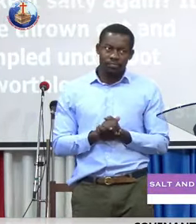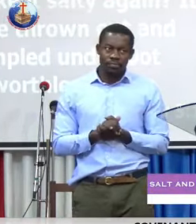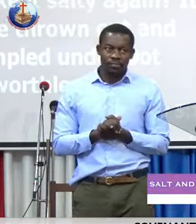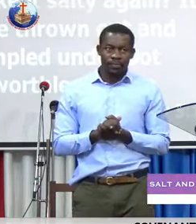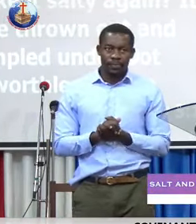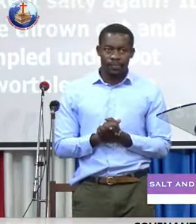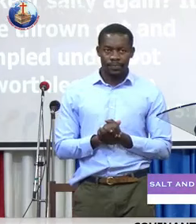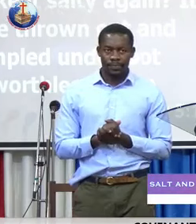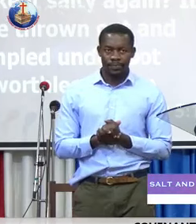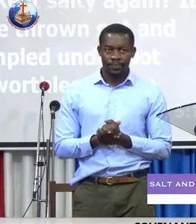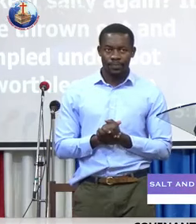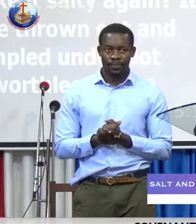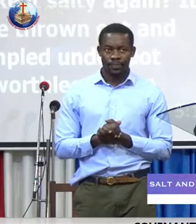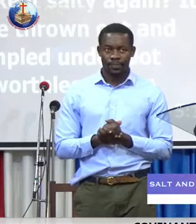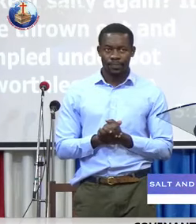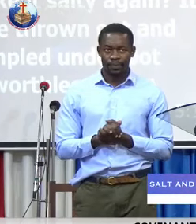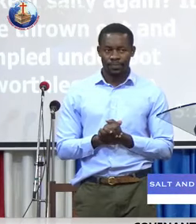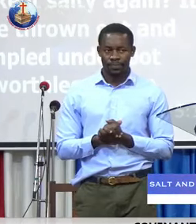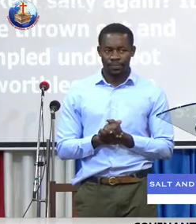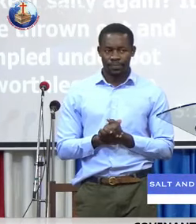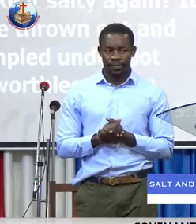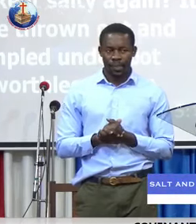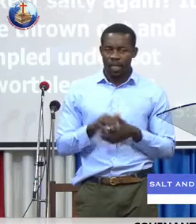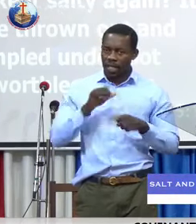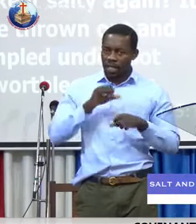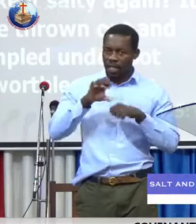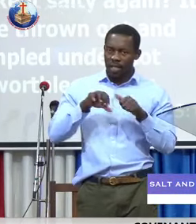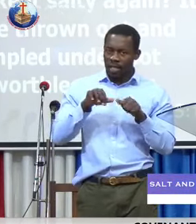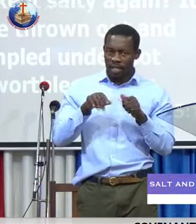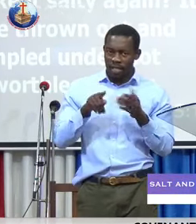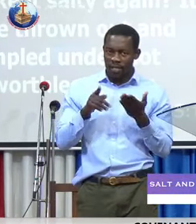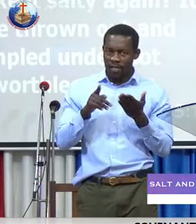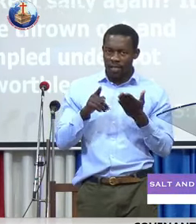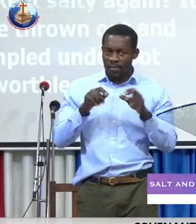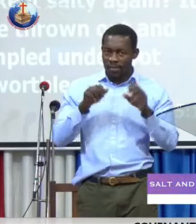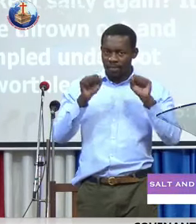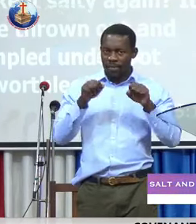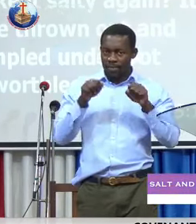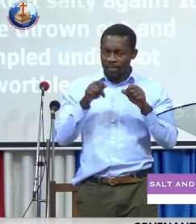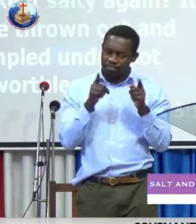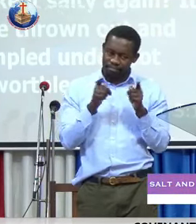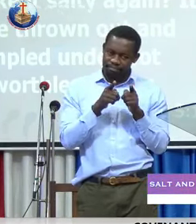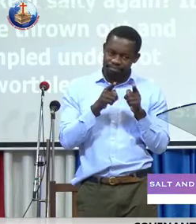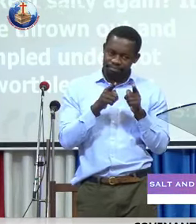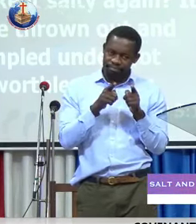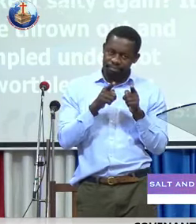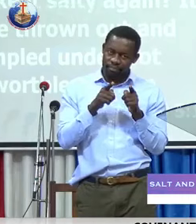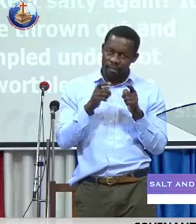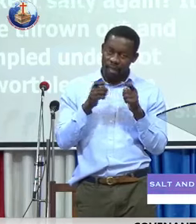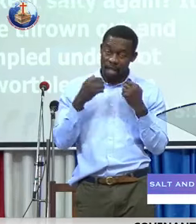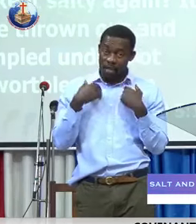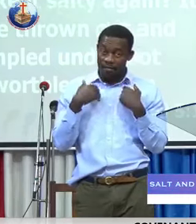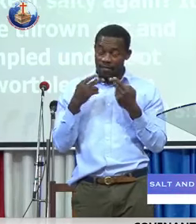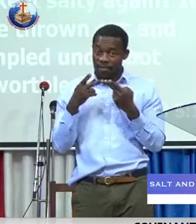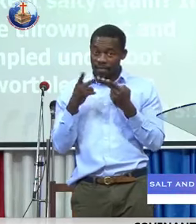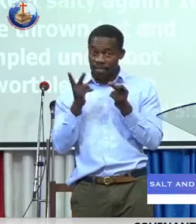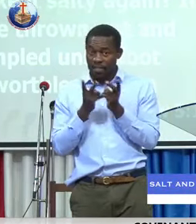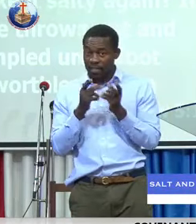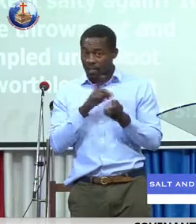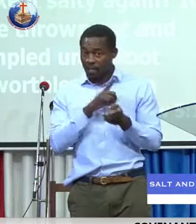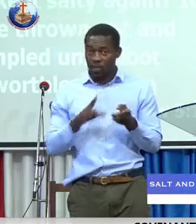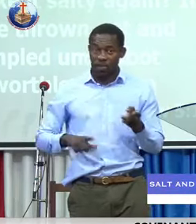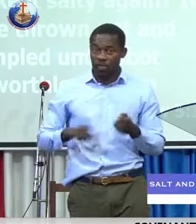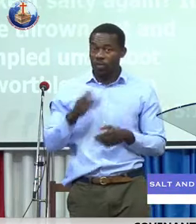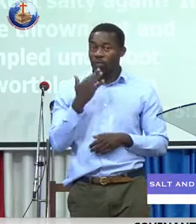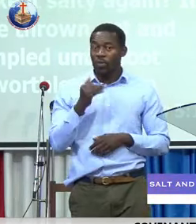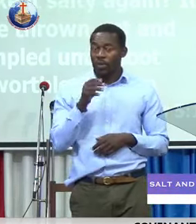nuru? Are there areas where we have fallen short? Je, kuna maeneo ambayo tumepungukiwa? Are there areas where the Lord needs to reconcile